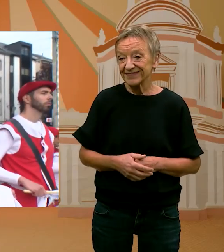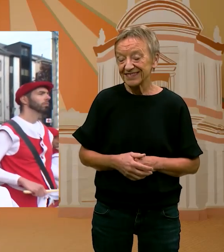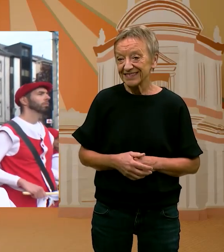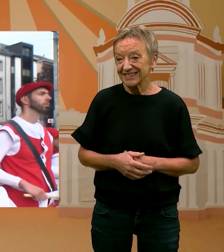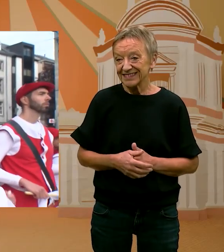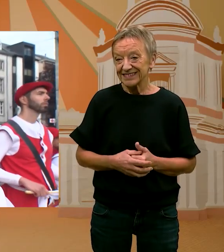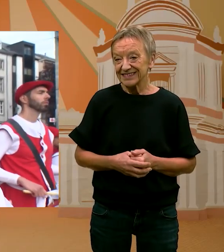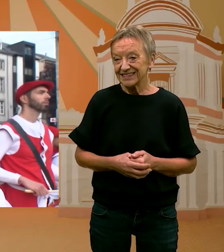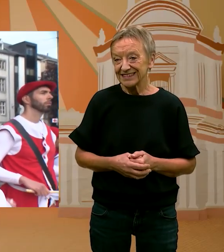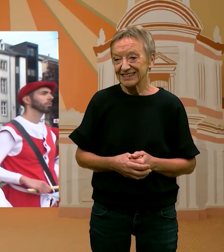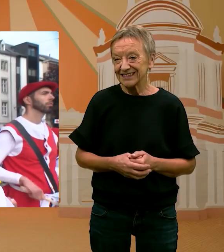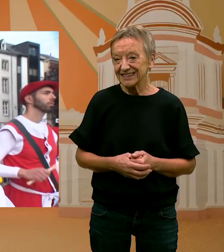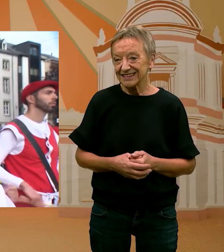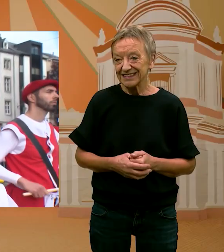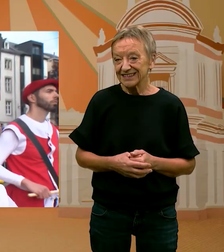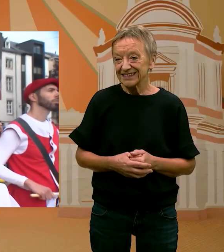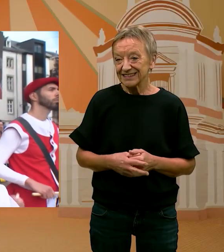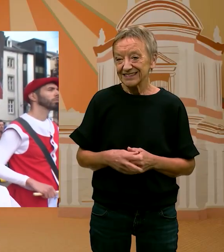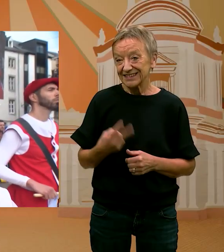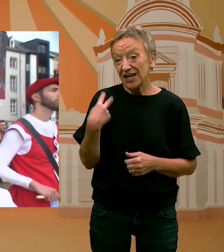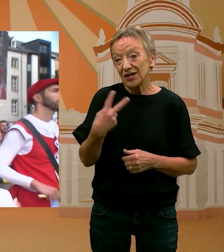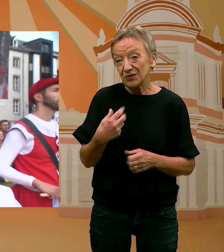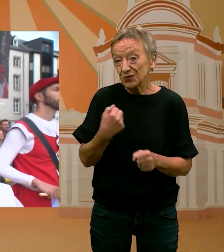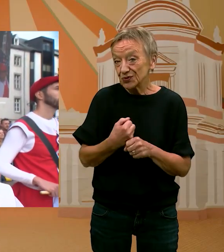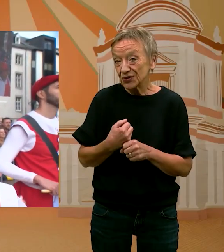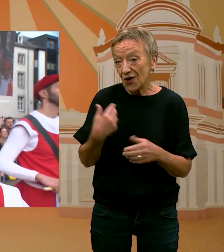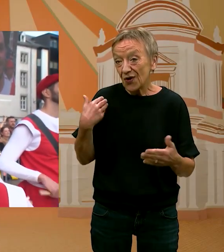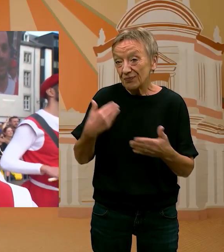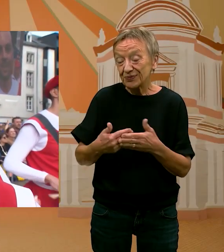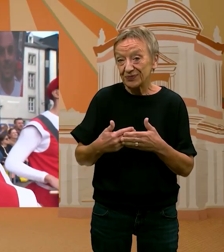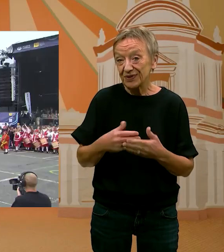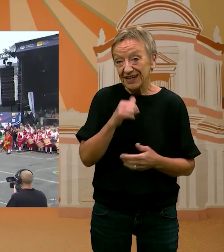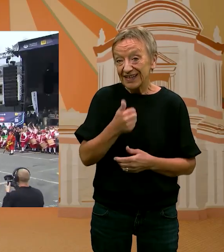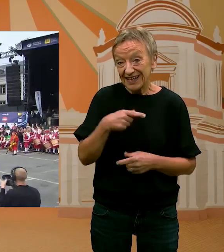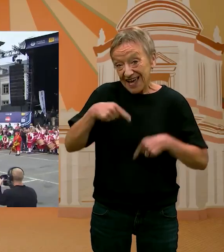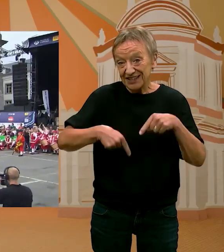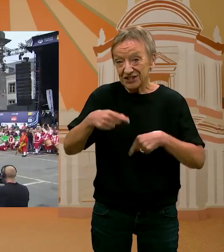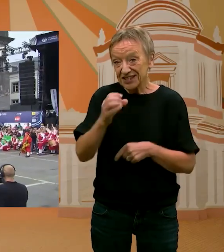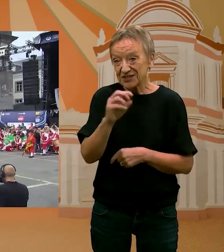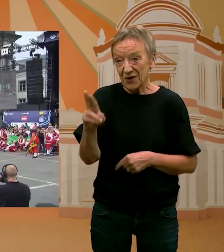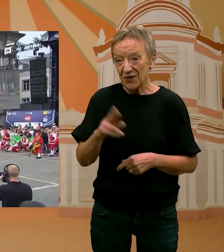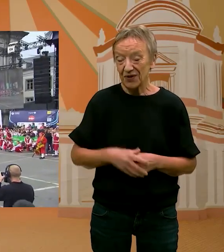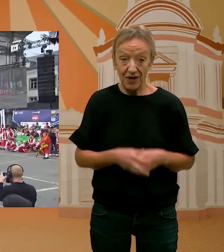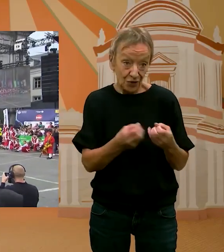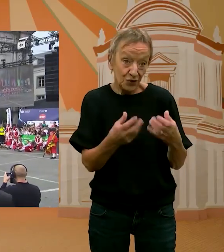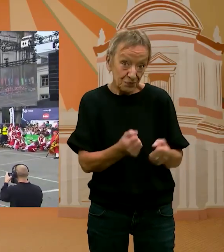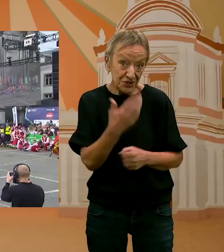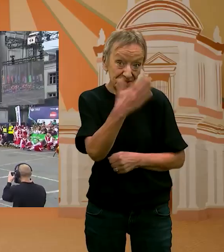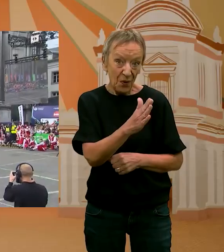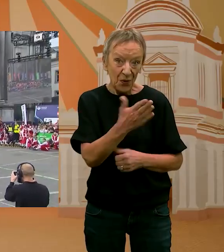pu gagner chasse d'or. Je voulais montrer, mais... Ça ouvre la possibilité pour d'autres aussi. Ça ouvre la possibilité pour des jeunes comme